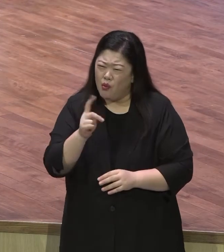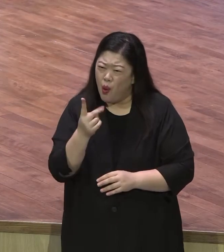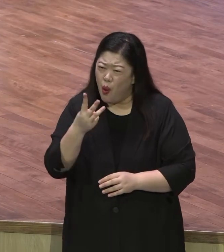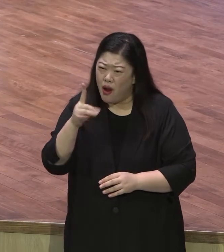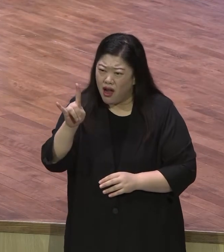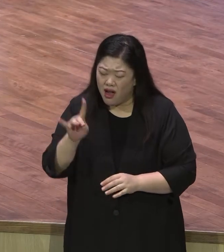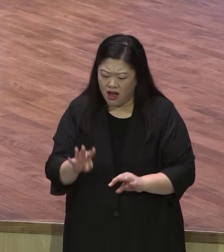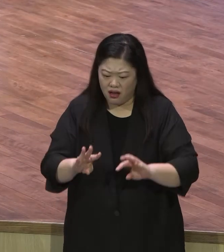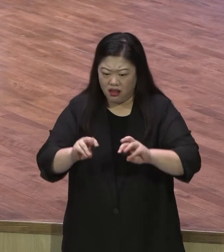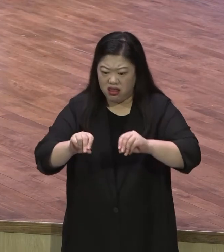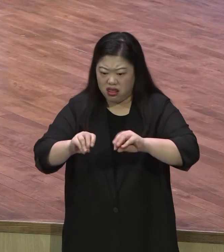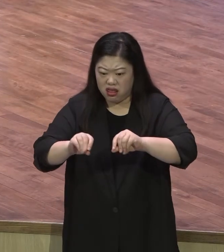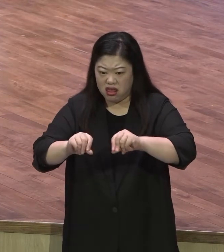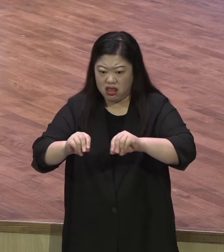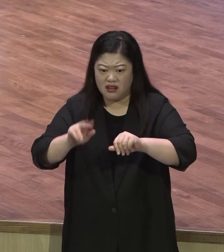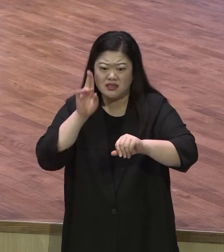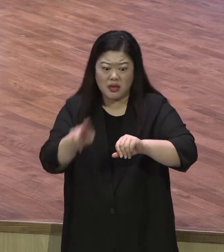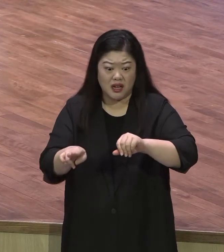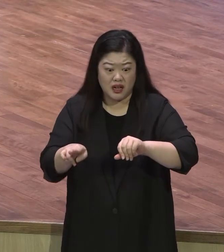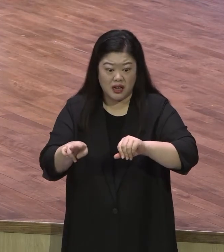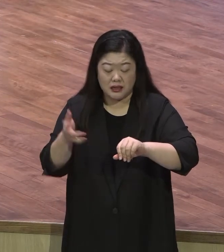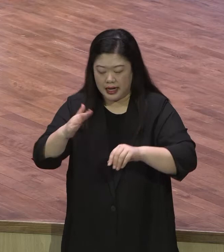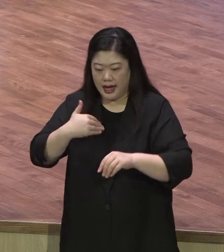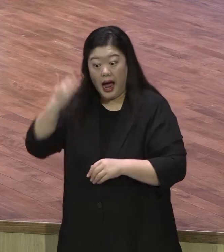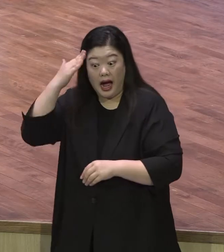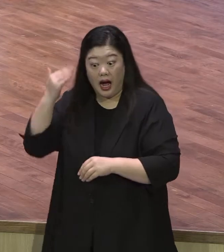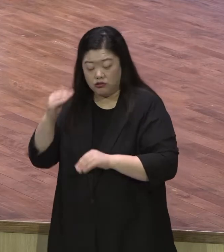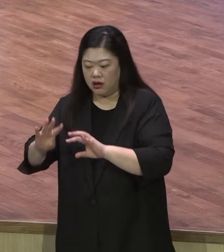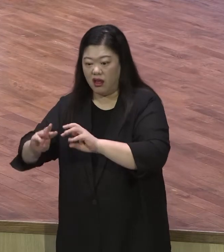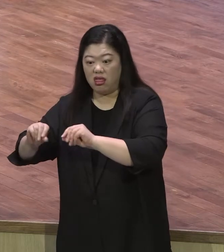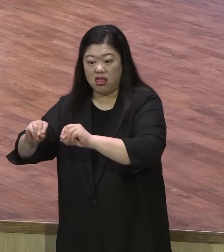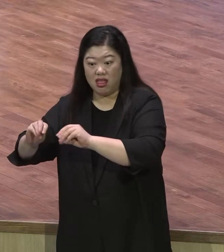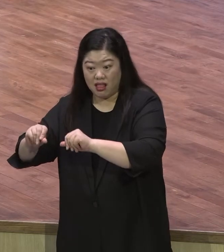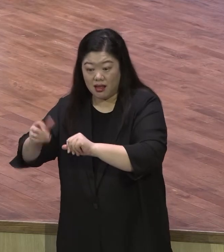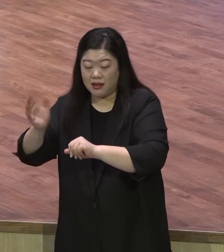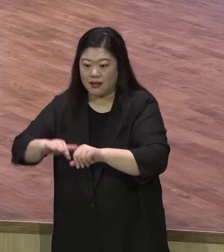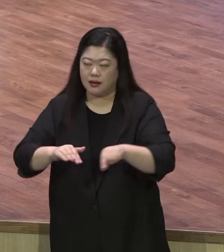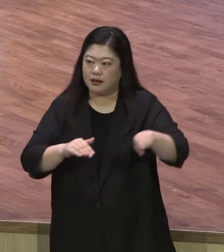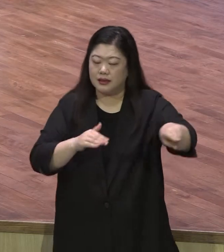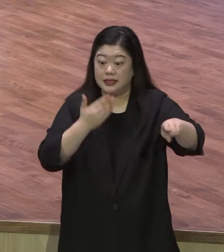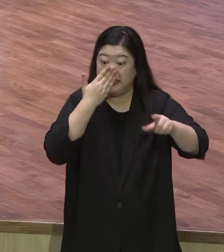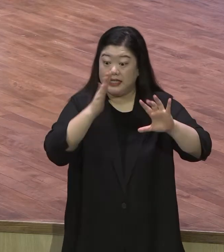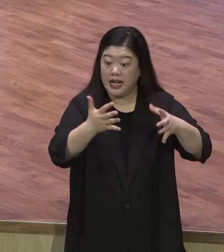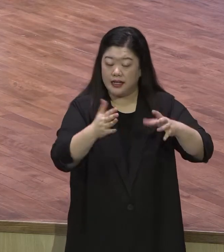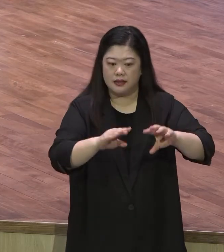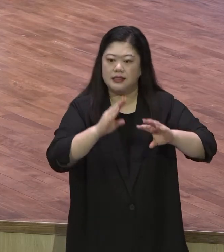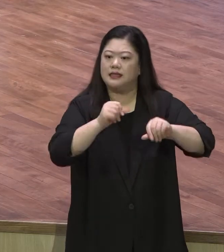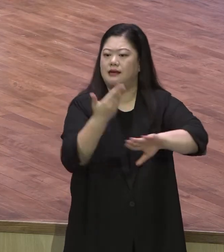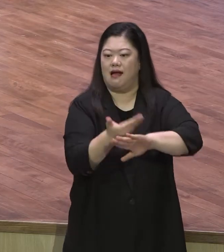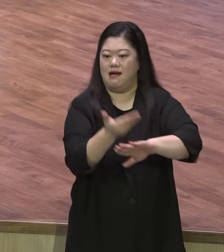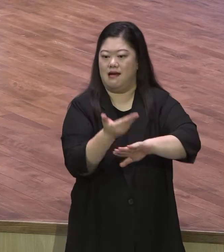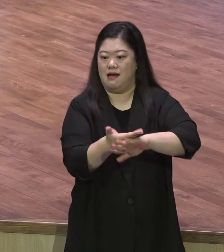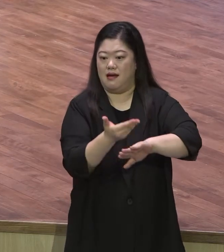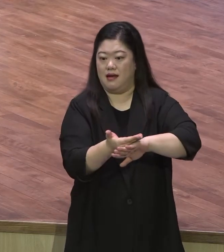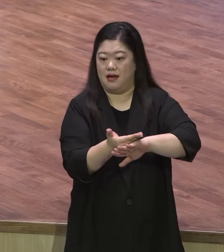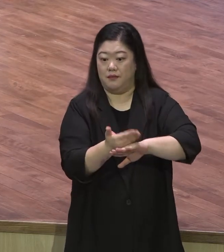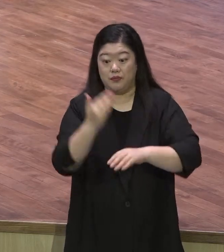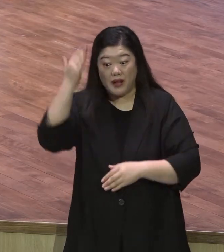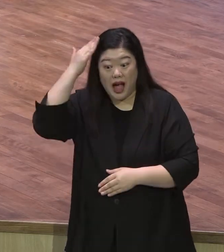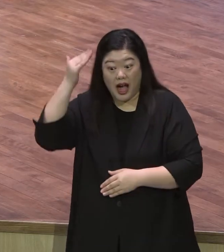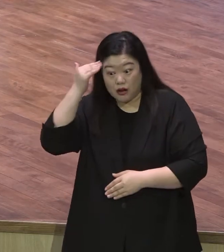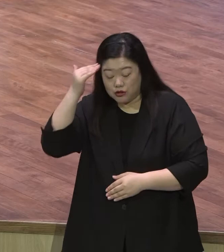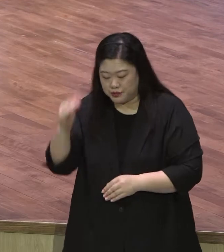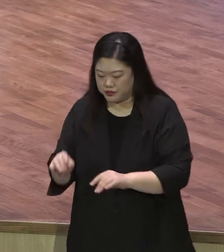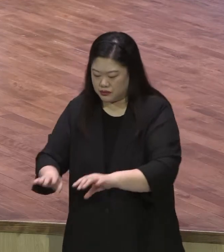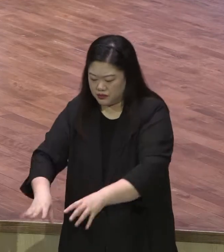이스라엘 모래는 우리나라 모래하고 달라요. 우리나라 모래는 푸석푸석하고 다 떨어져 있잖아요. 다 흩어져 있잖아요. 그런데